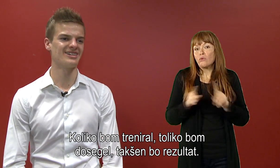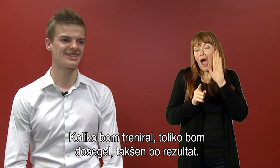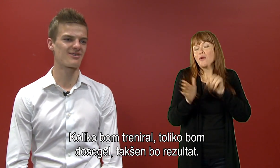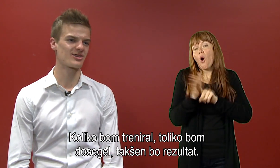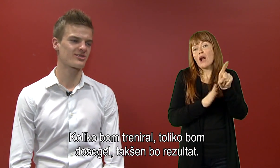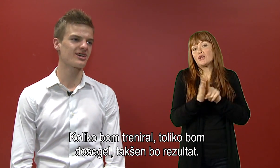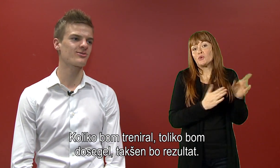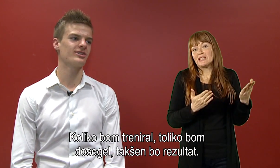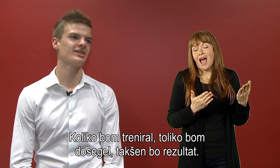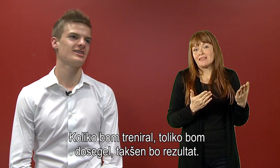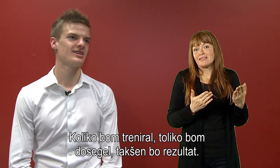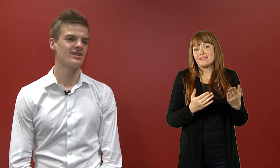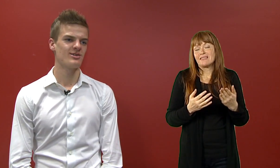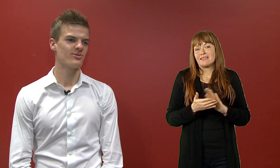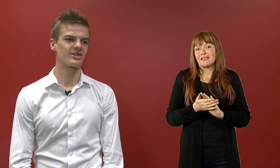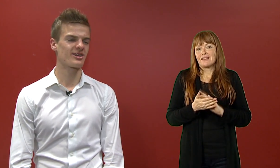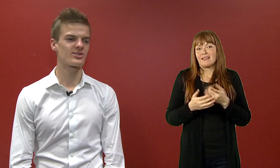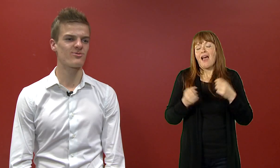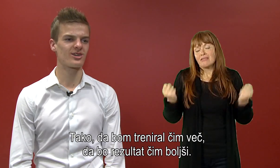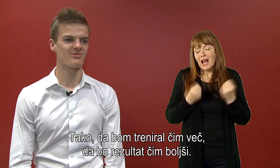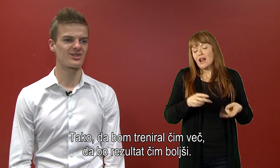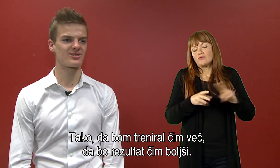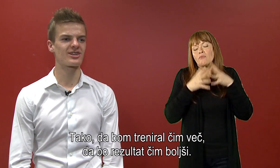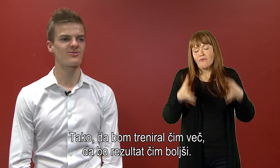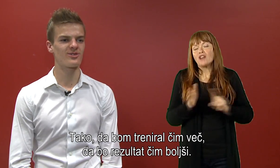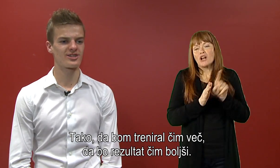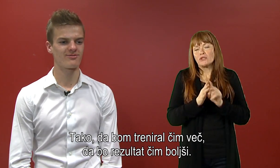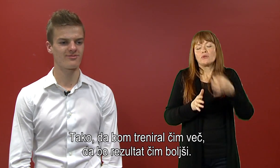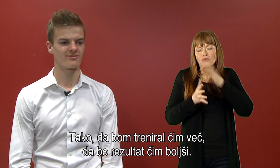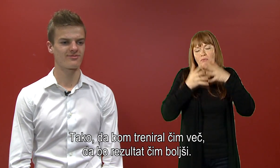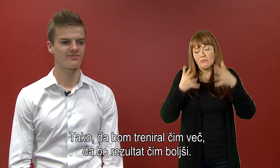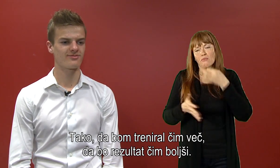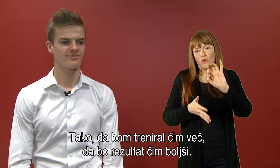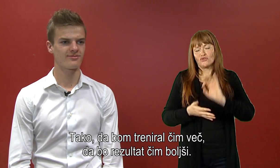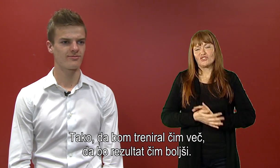ven, tak bo rezultat, tako da bom treniral čim bolj, da bo rezultat čim boljši.